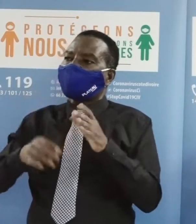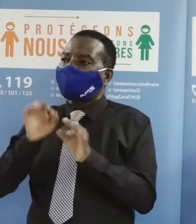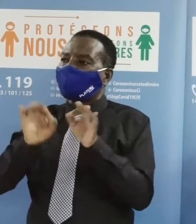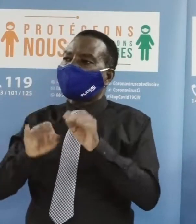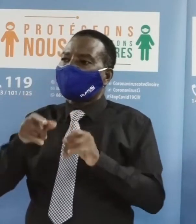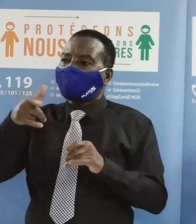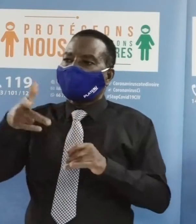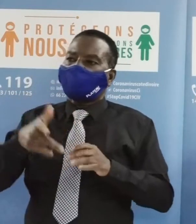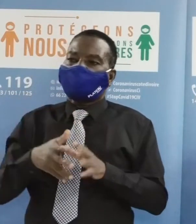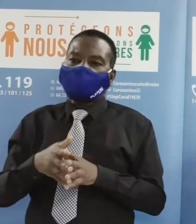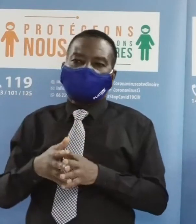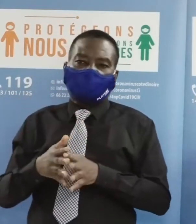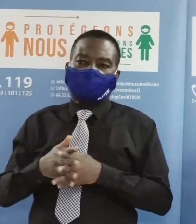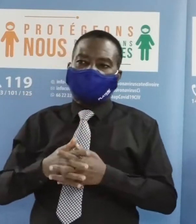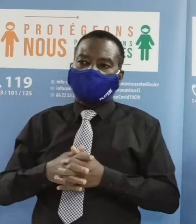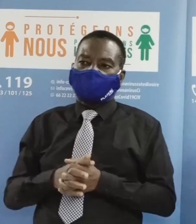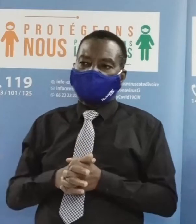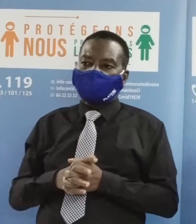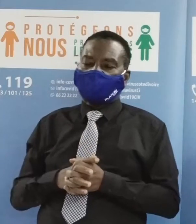merci